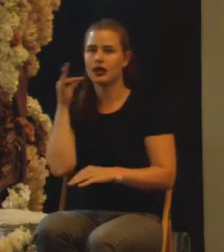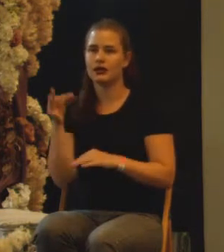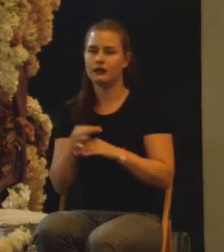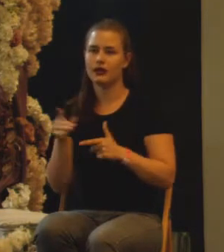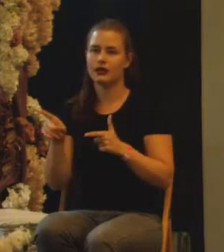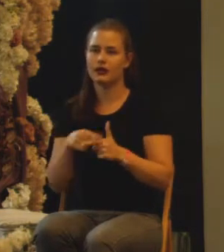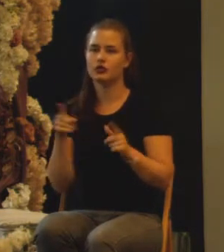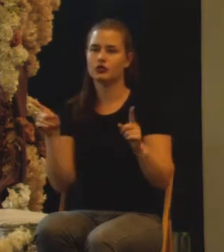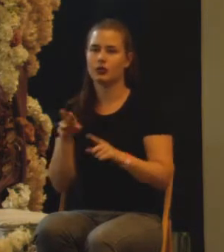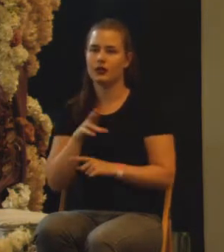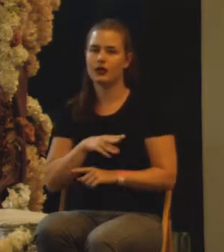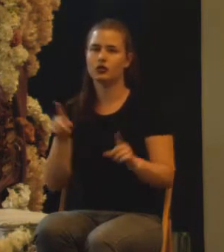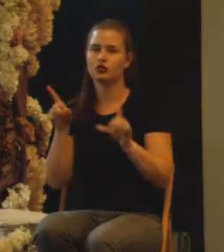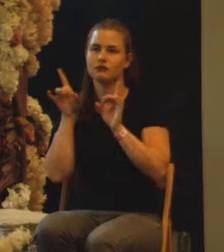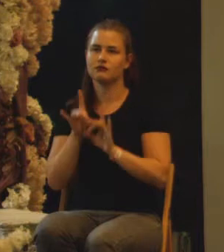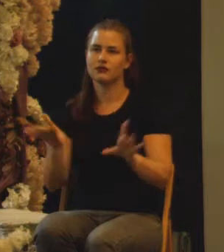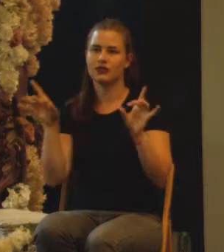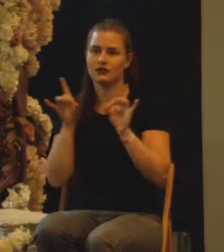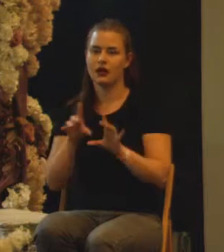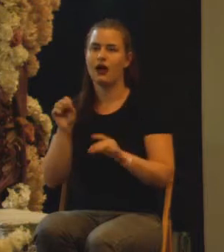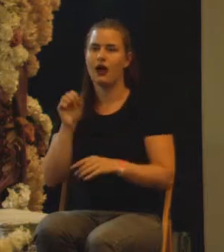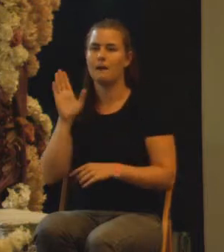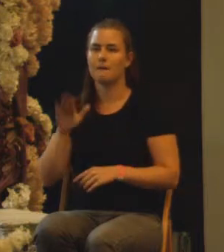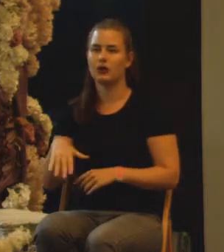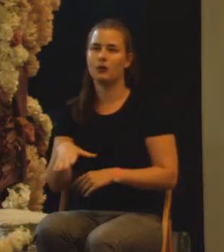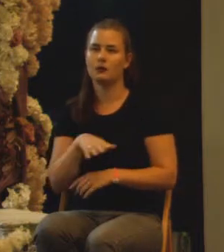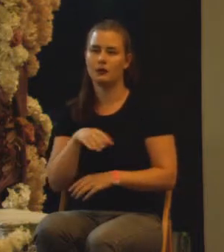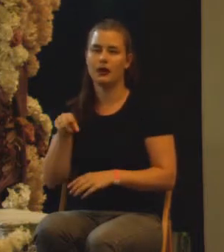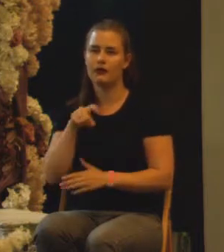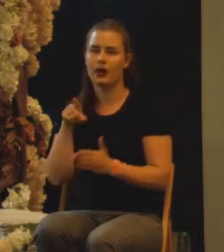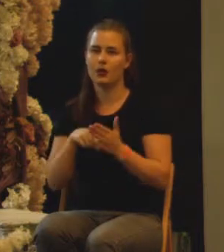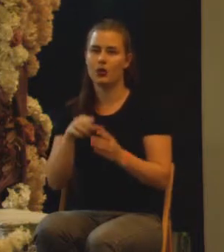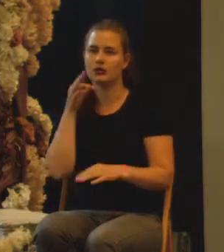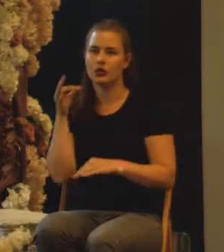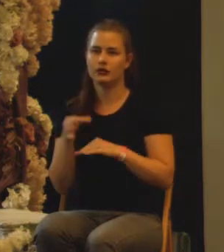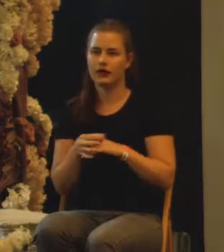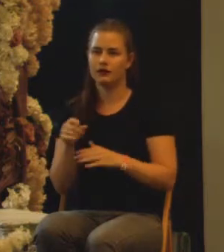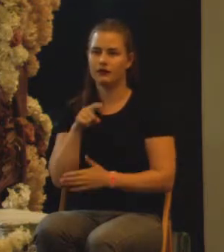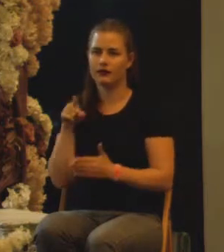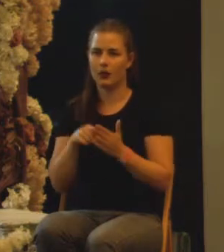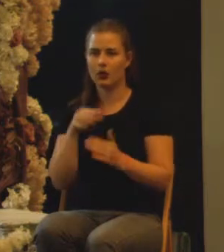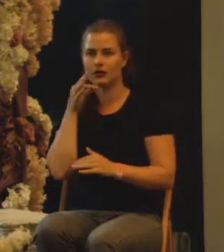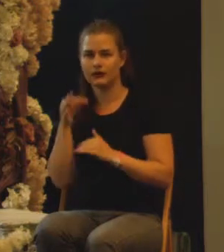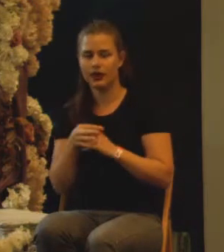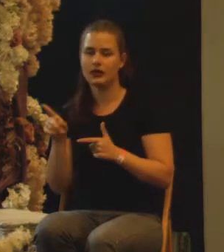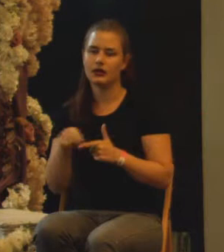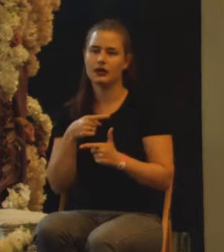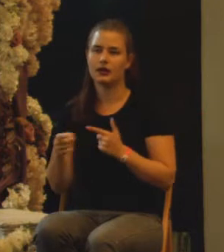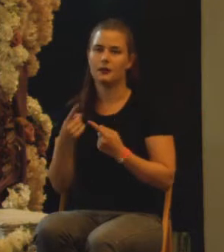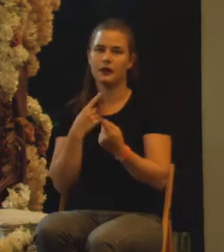щоб я щось поговорила, а потім були вопрос-ответ. Вопрос-ответ? Или